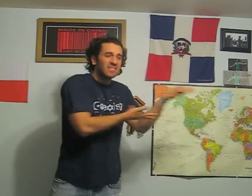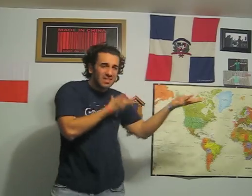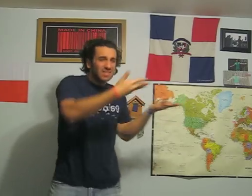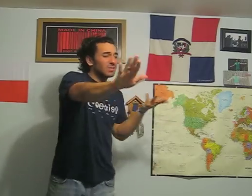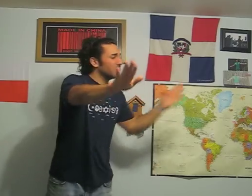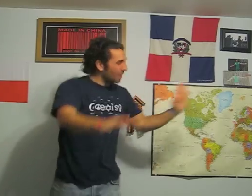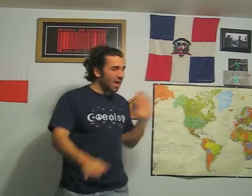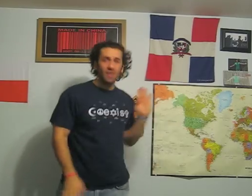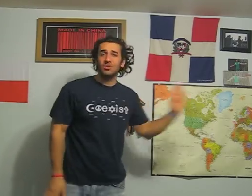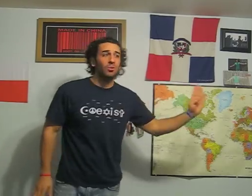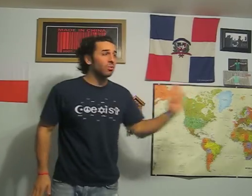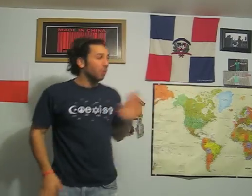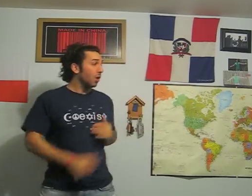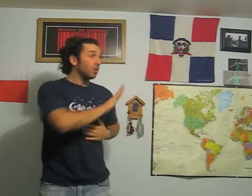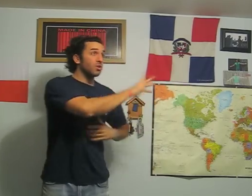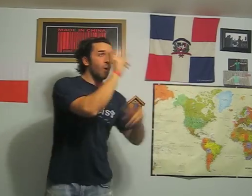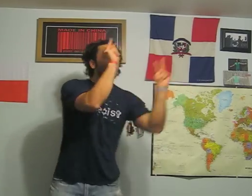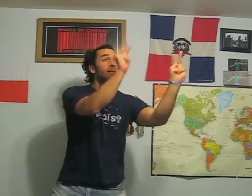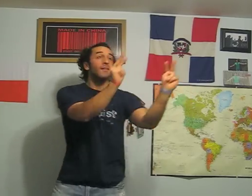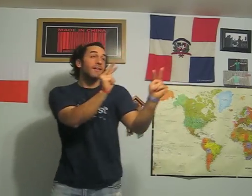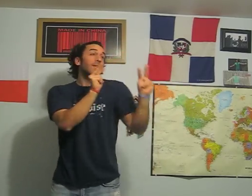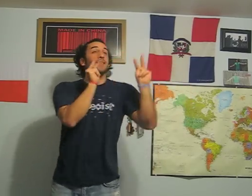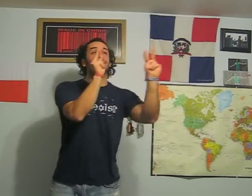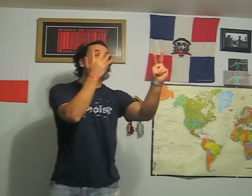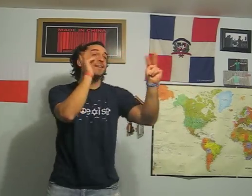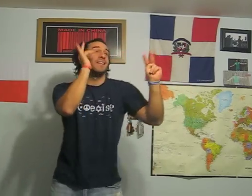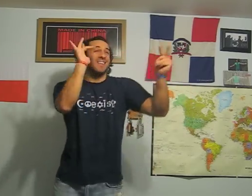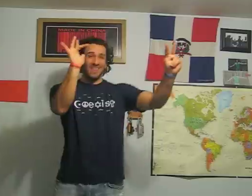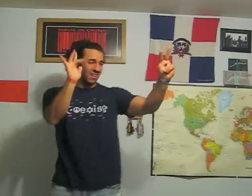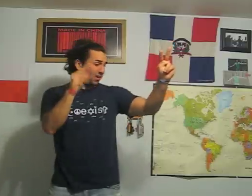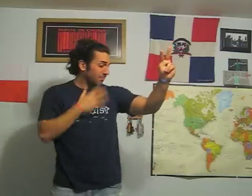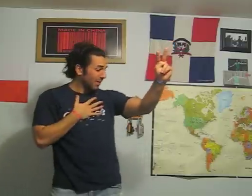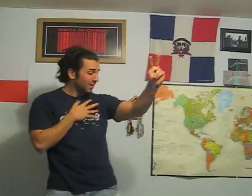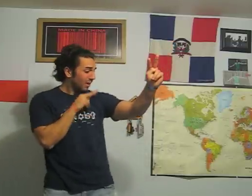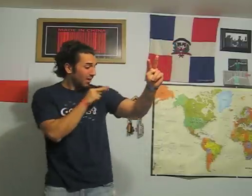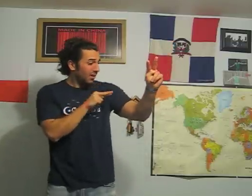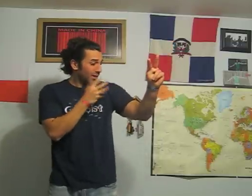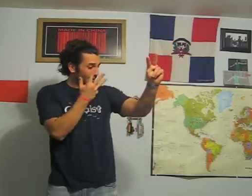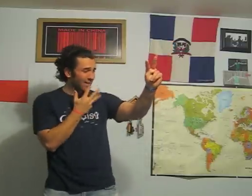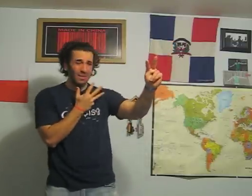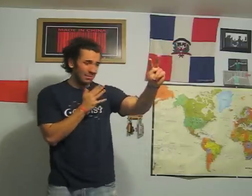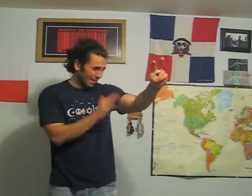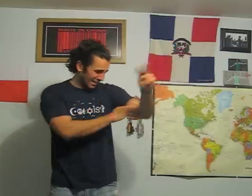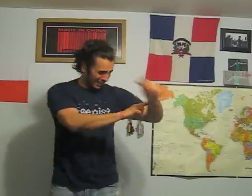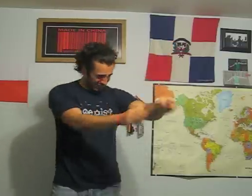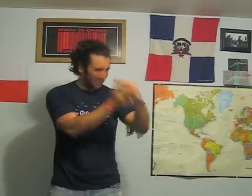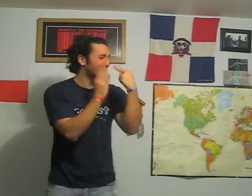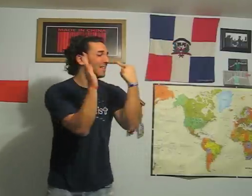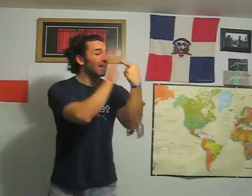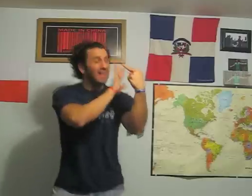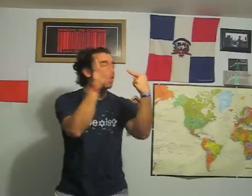sentimientos Yo quisiera ser, sé por qué en tu despertaras ilusionada